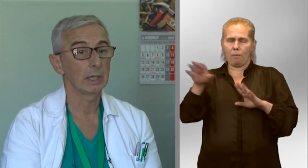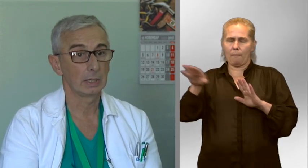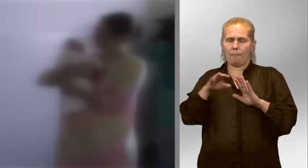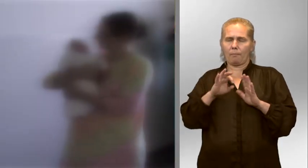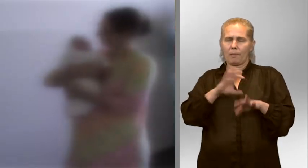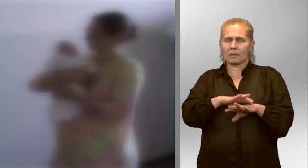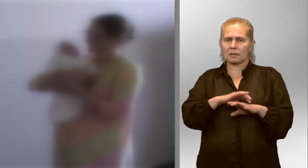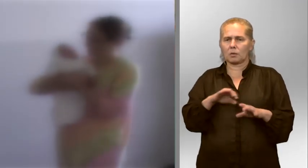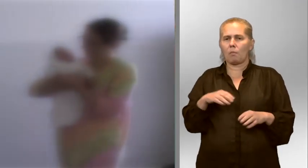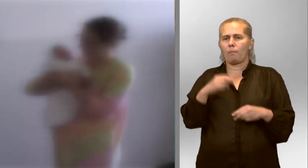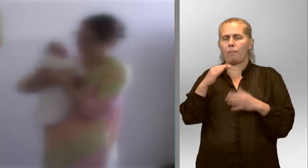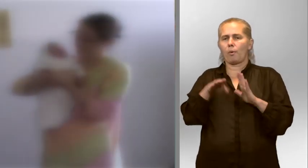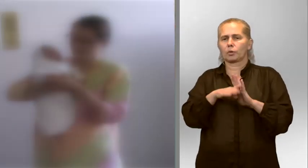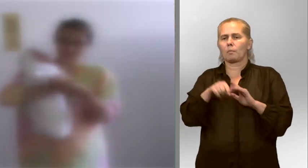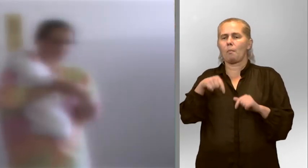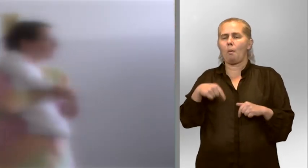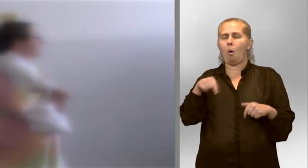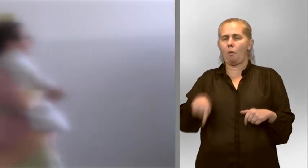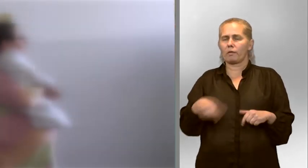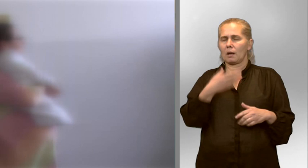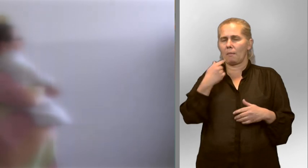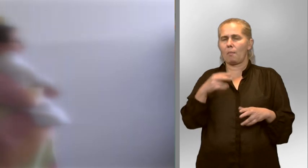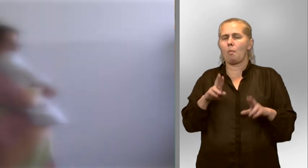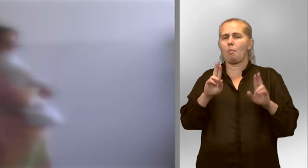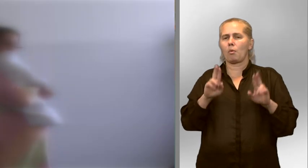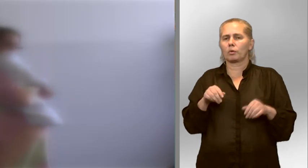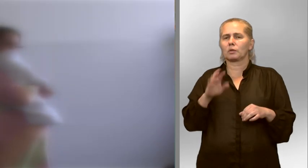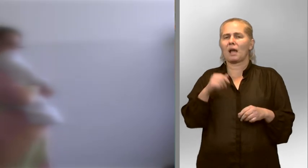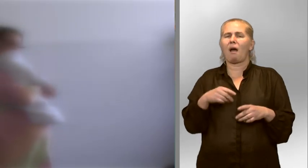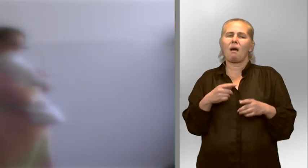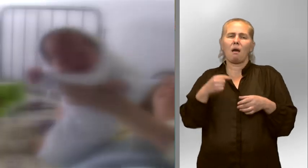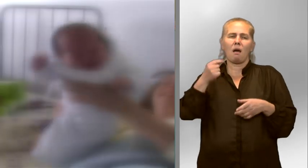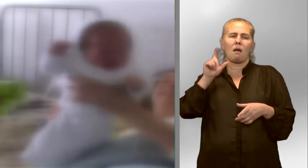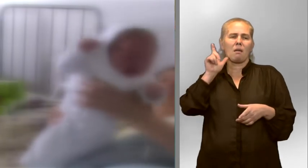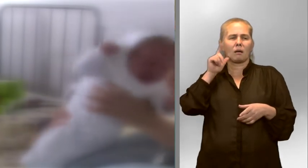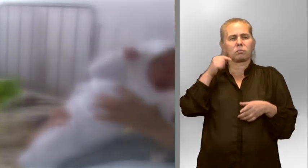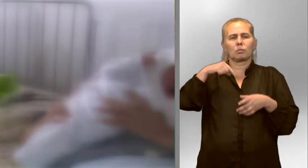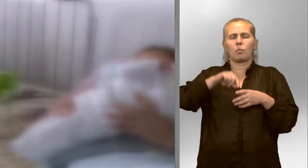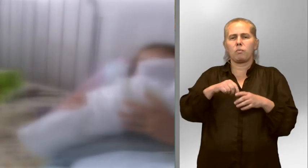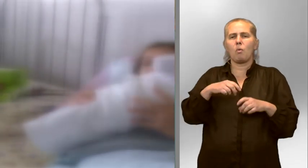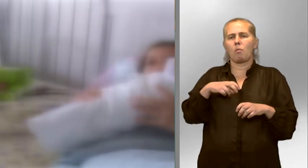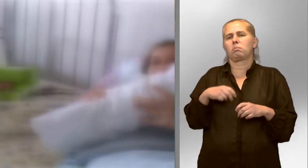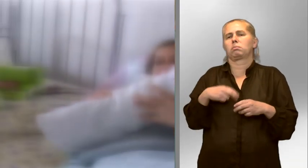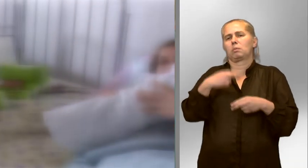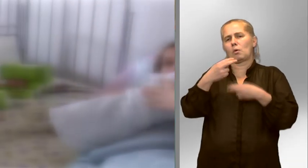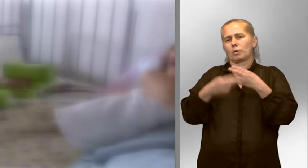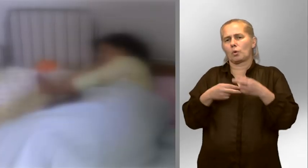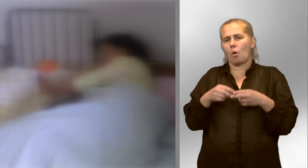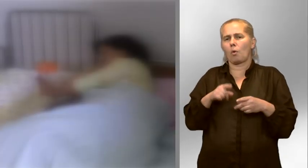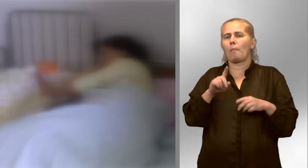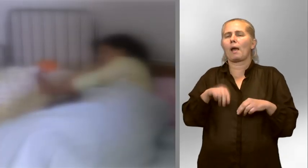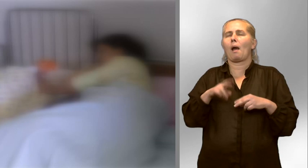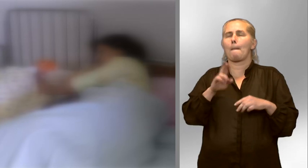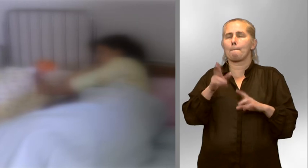Mi ovde nemamo mogućnosti za detaljniju obradu tako malih pacijenata, pa ih